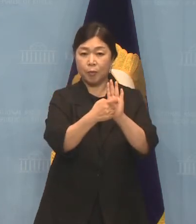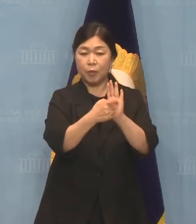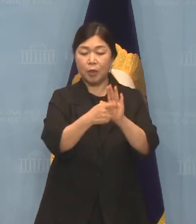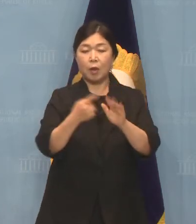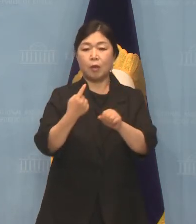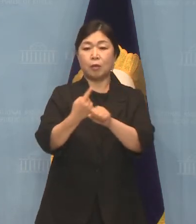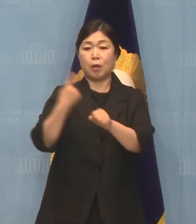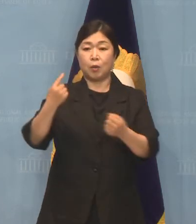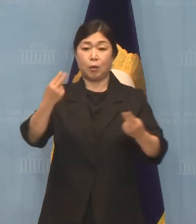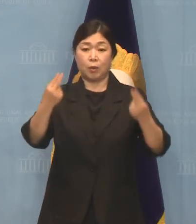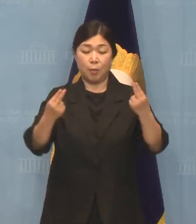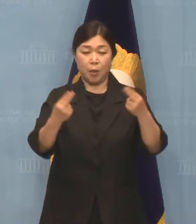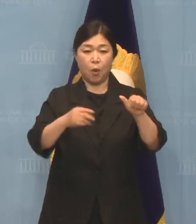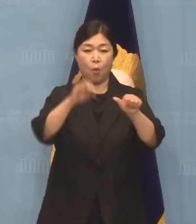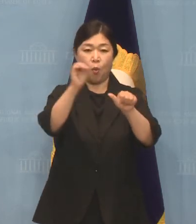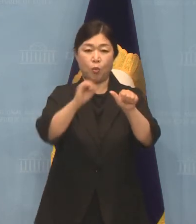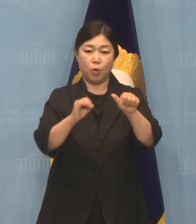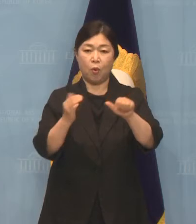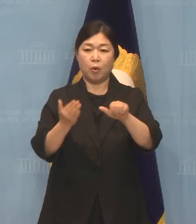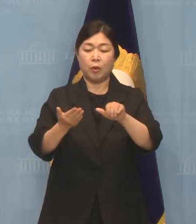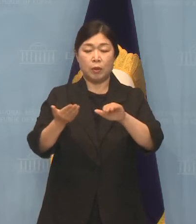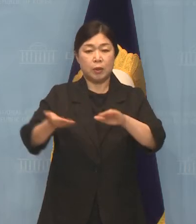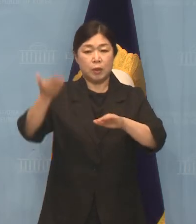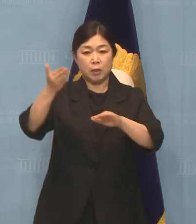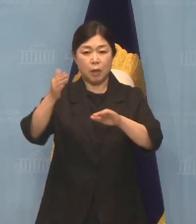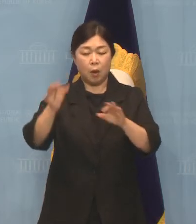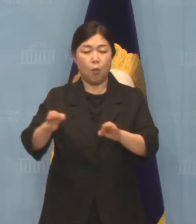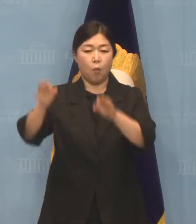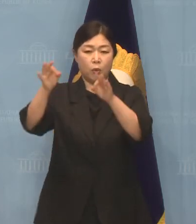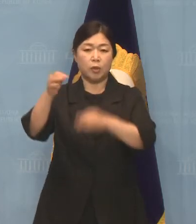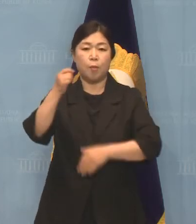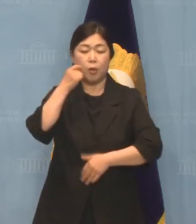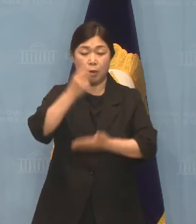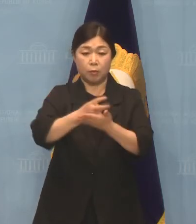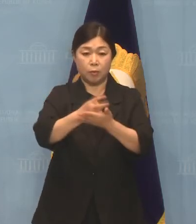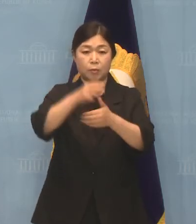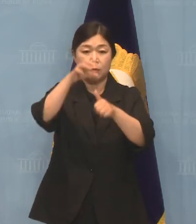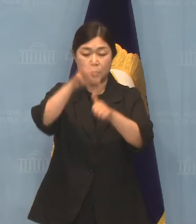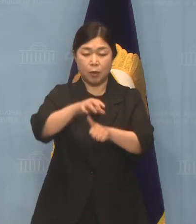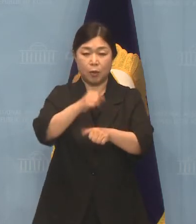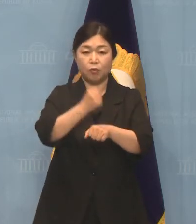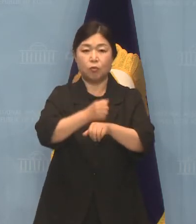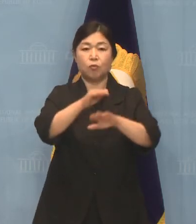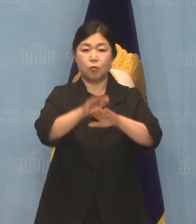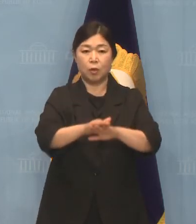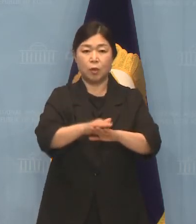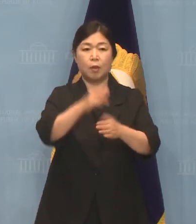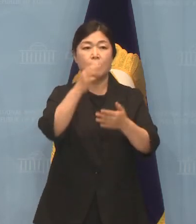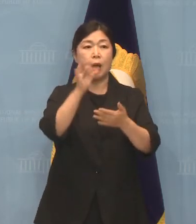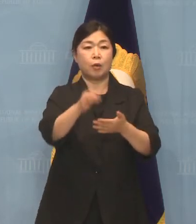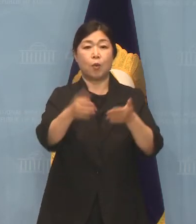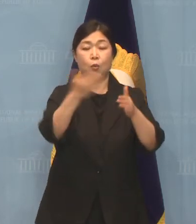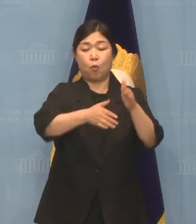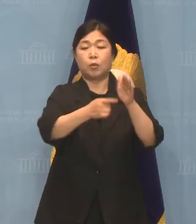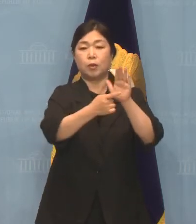연도 대비 5% 이상 올리지 못하도록 규정하는 부동산 가격 공시에 관한 법률